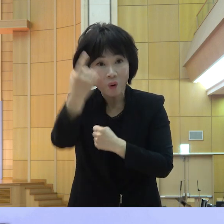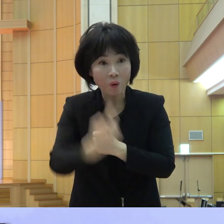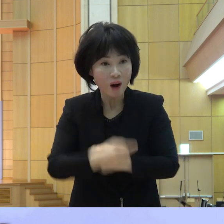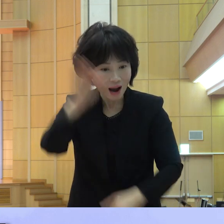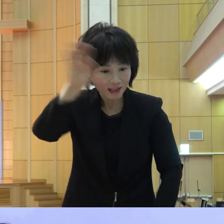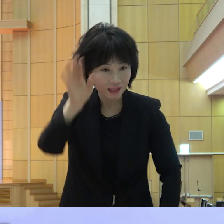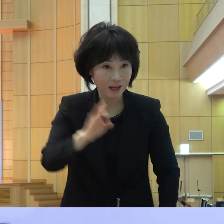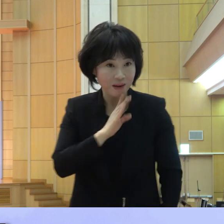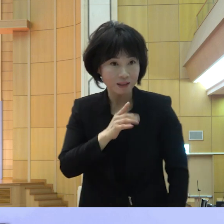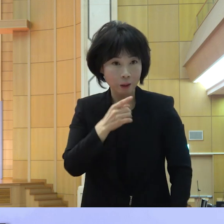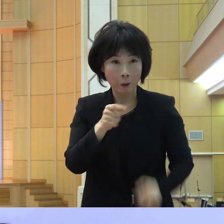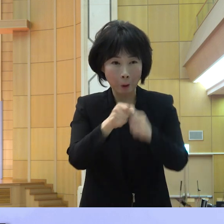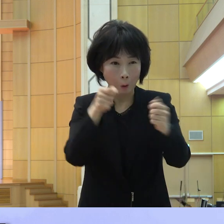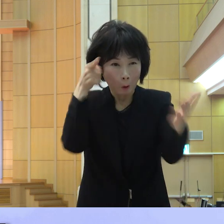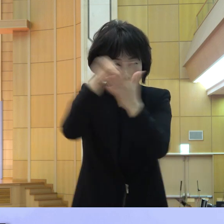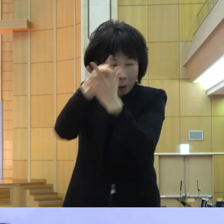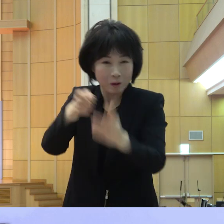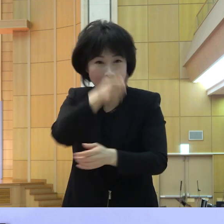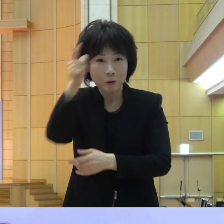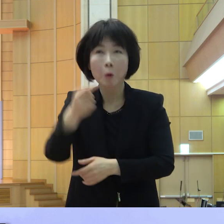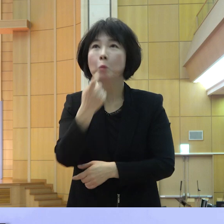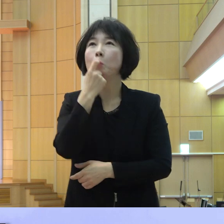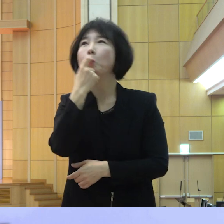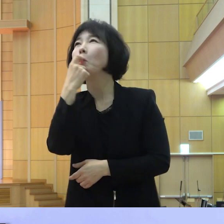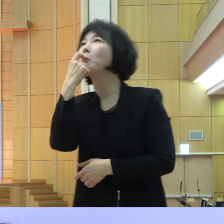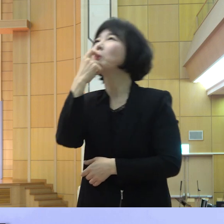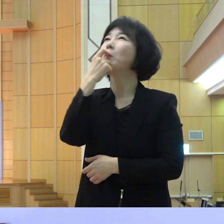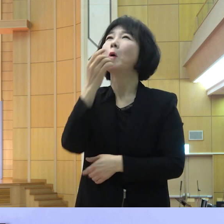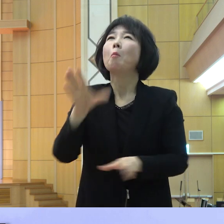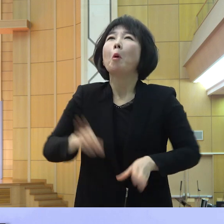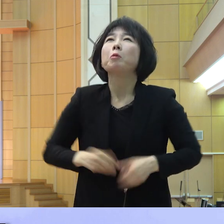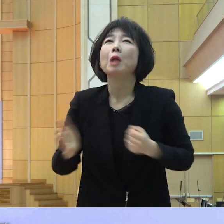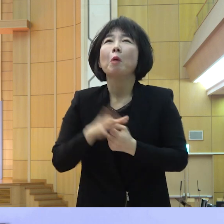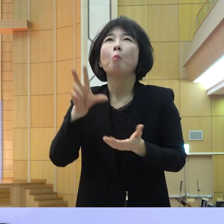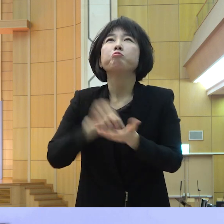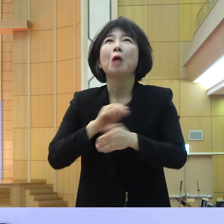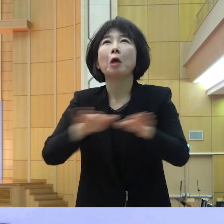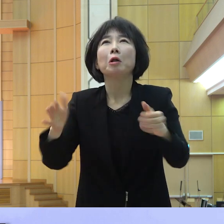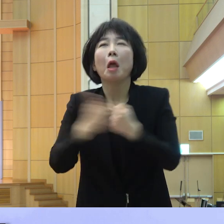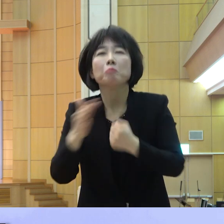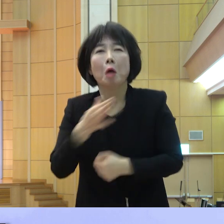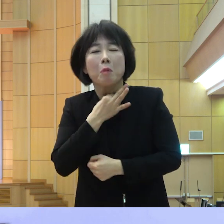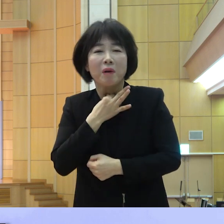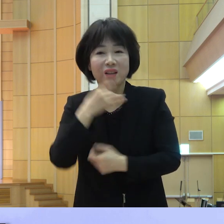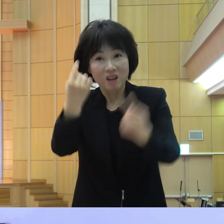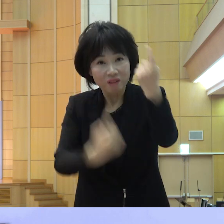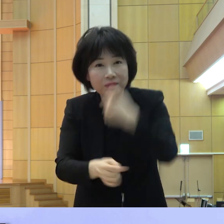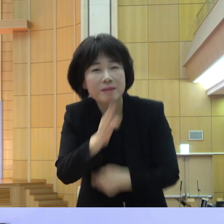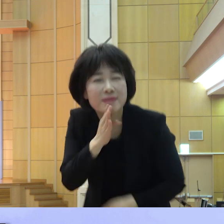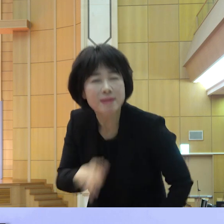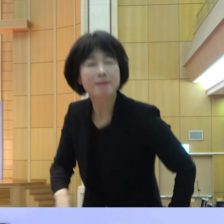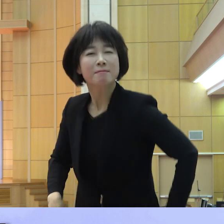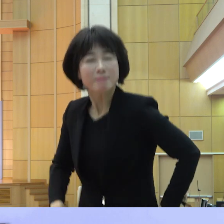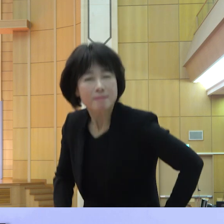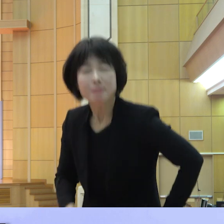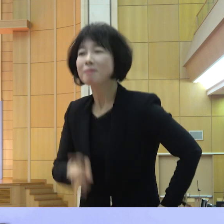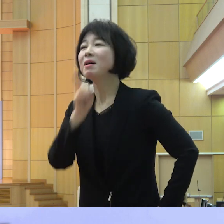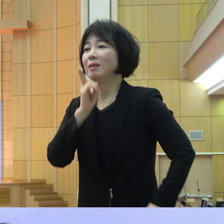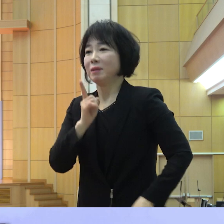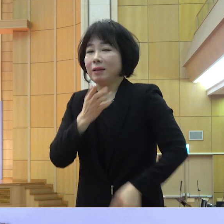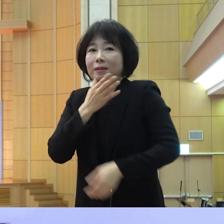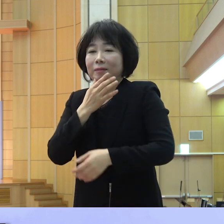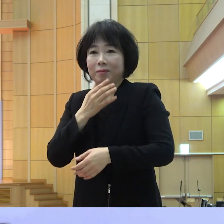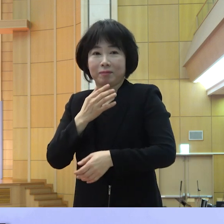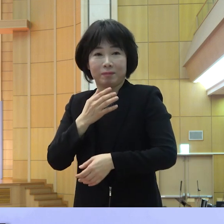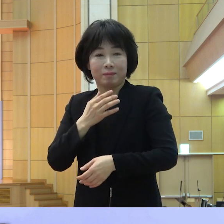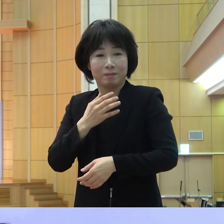네가 나온 거냐? 너가 떡이나 주니까 떡 먹으려고 교회 나온 거지? 지금 이 얘기예요. 너희가 나를 찾는 건 표적을 본